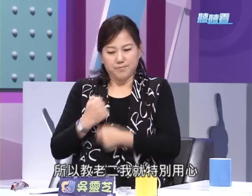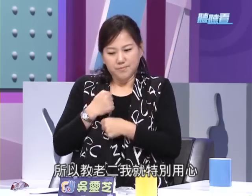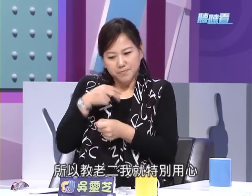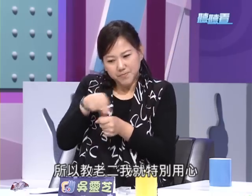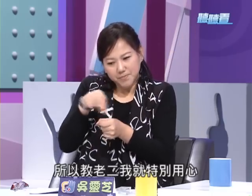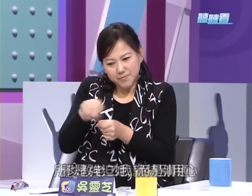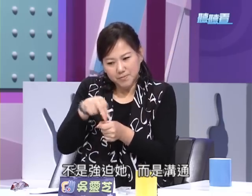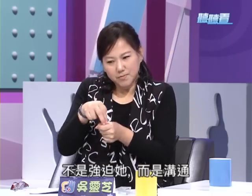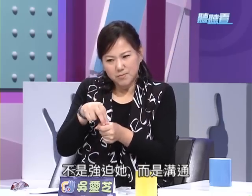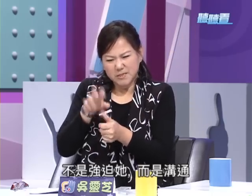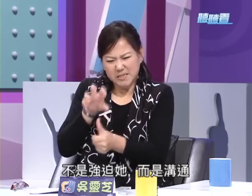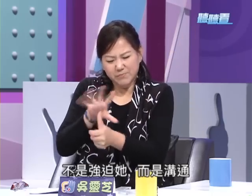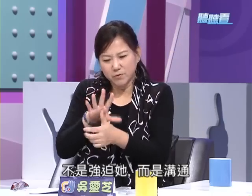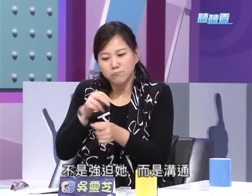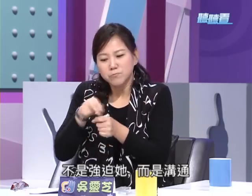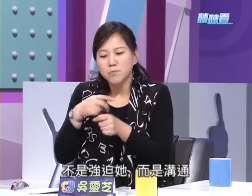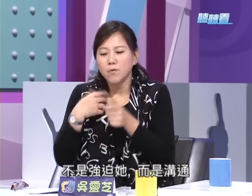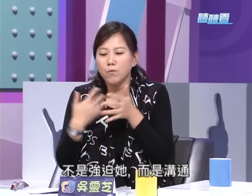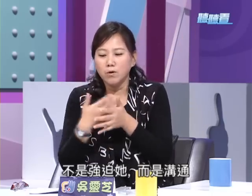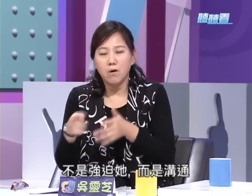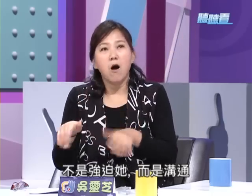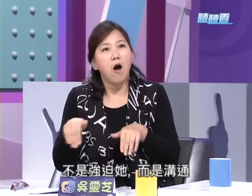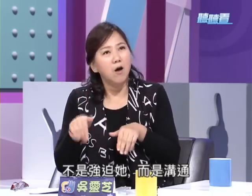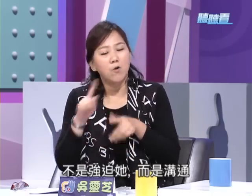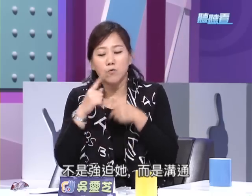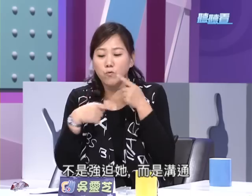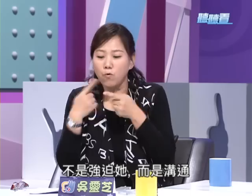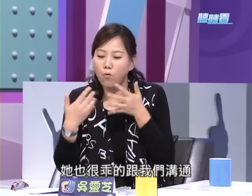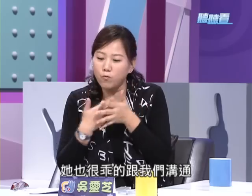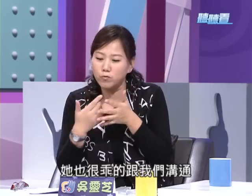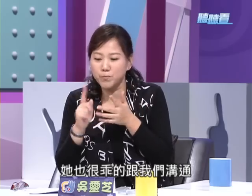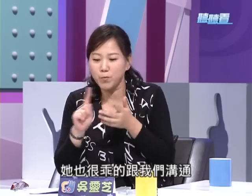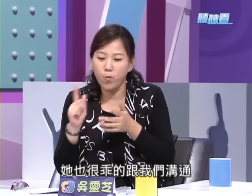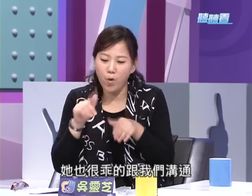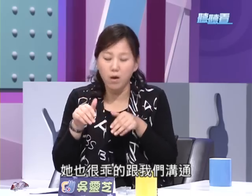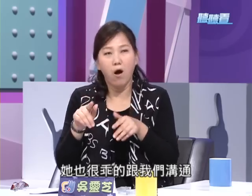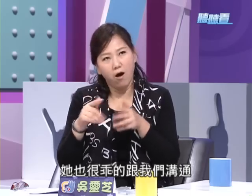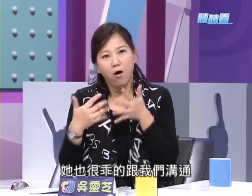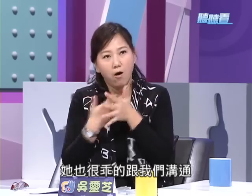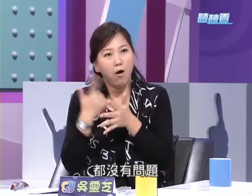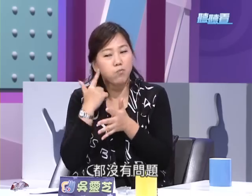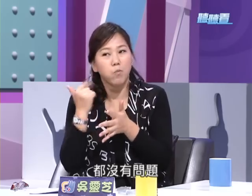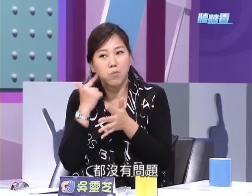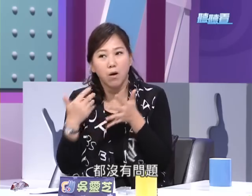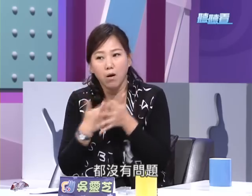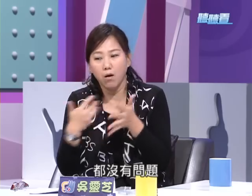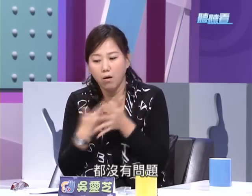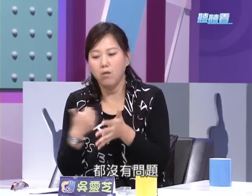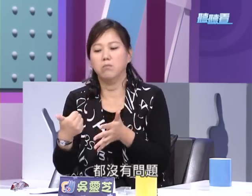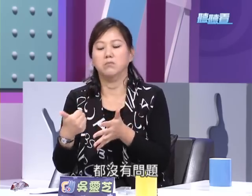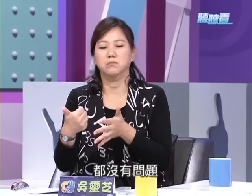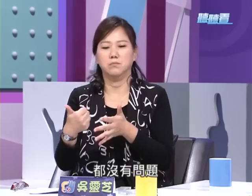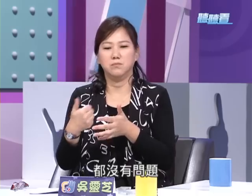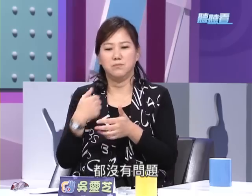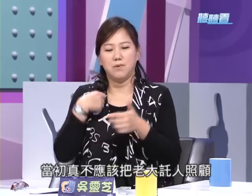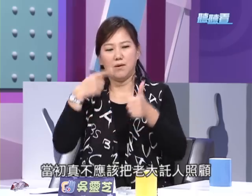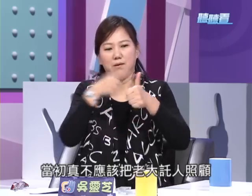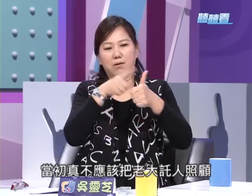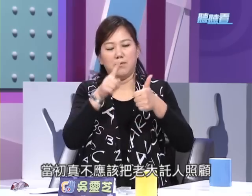心，不是强迫他，而是沟通，他也很乖的跟我们沟通，都没有问题。当初真